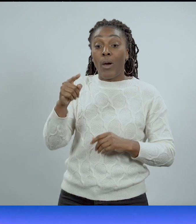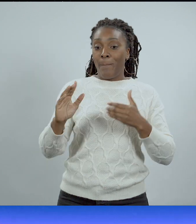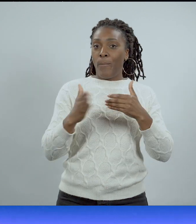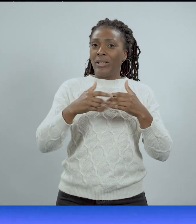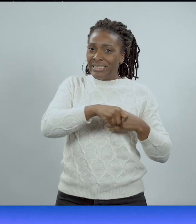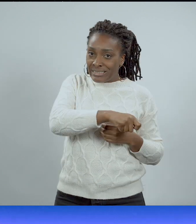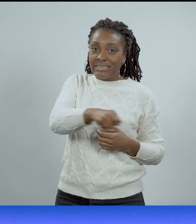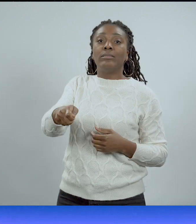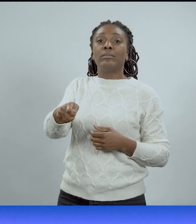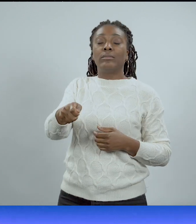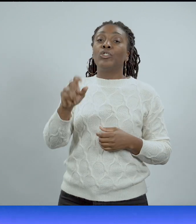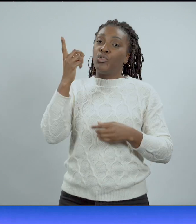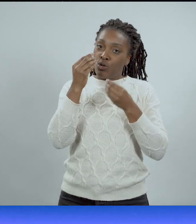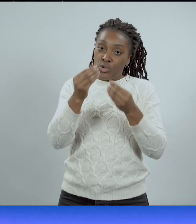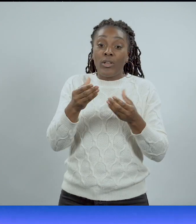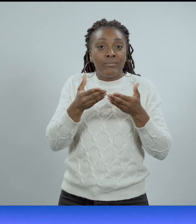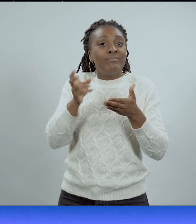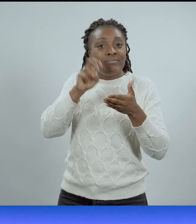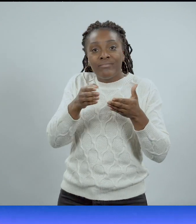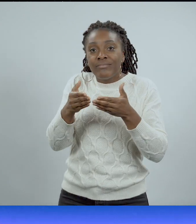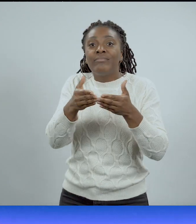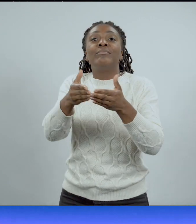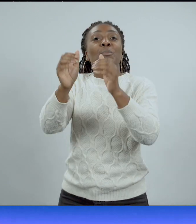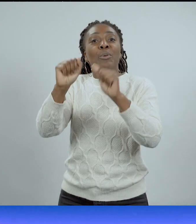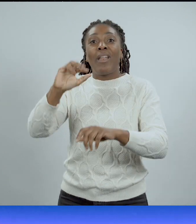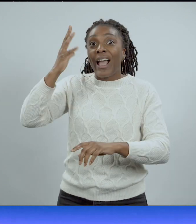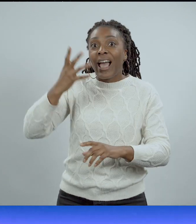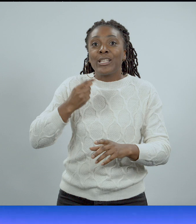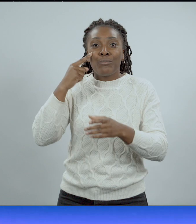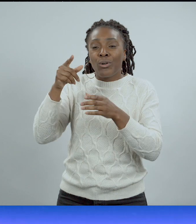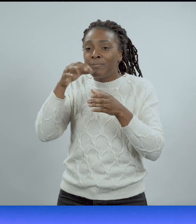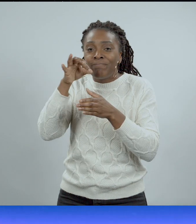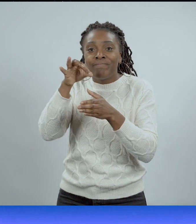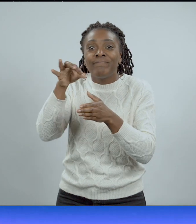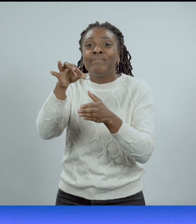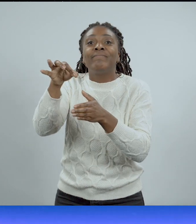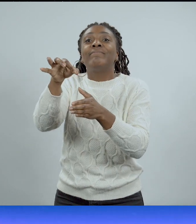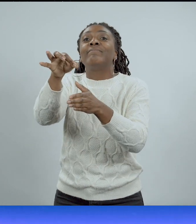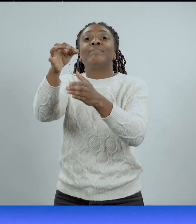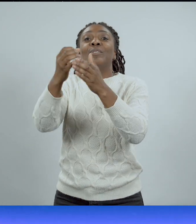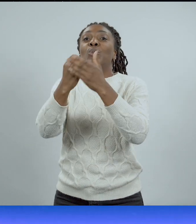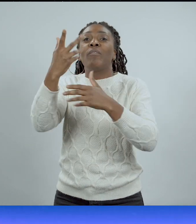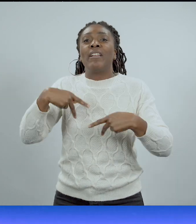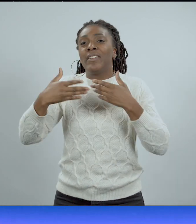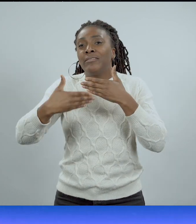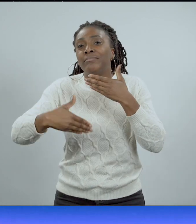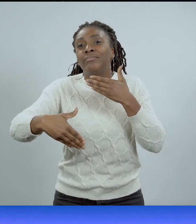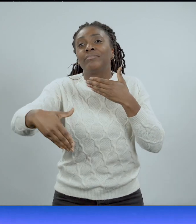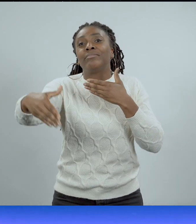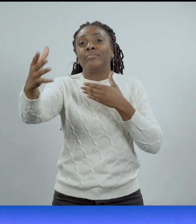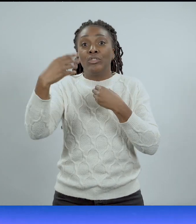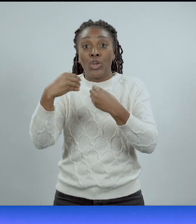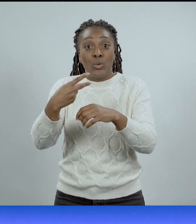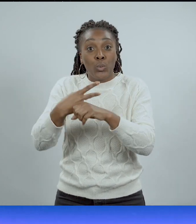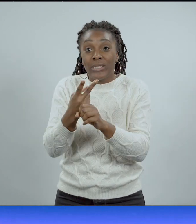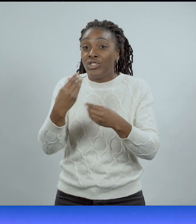désire ouvrir la porte d'entrée, alors Dieu lui donnera les moyens, Dieu lui donnera la grâce de pouvoir prendre un nouveau